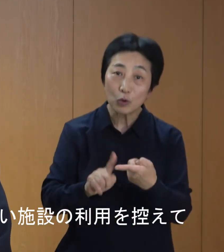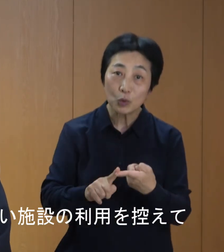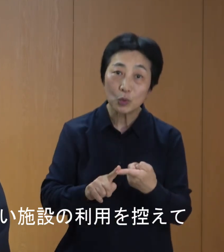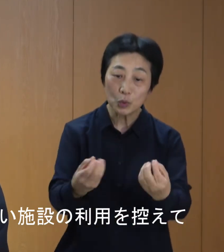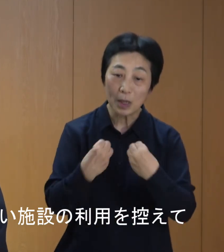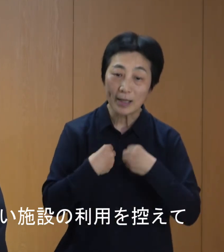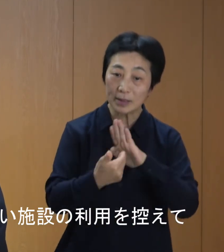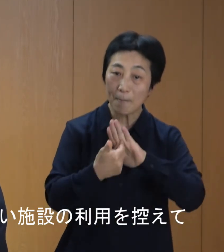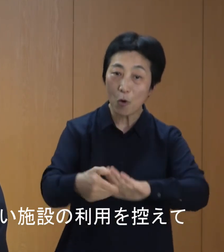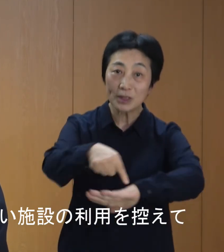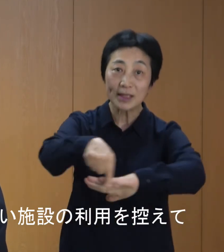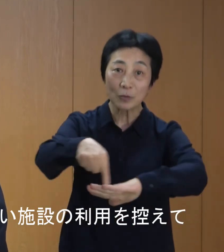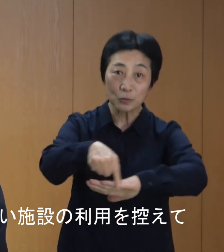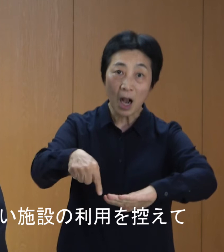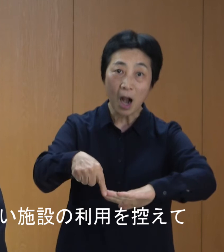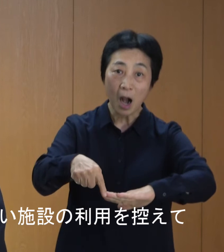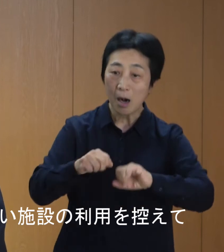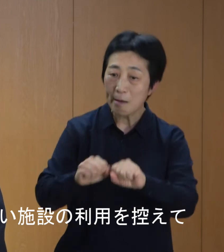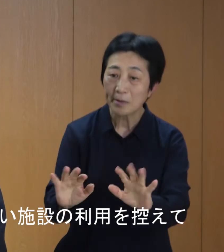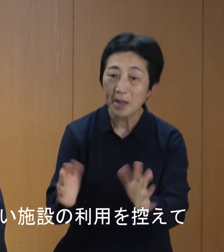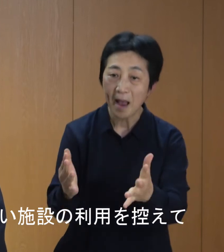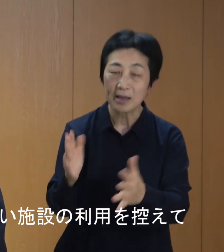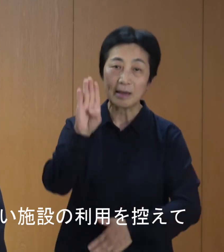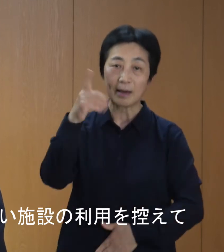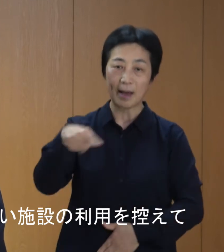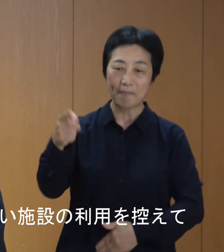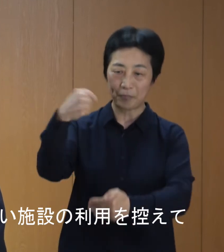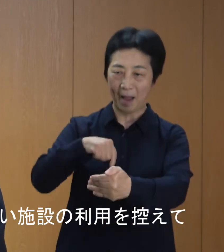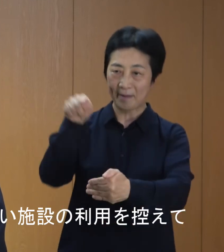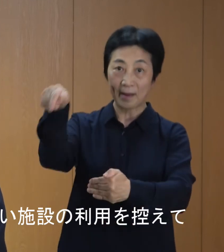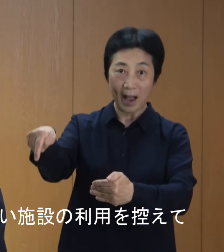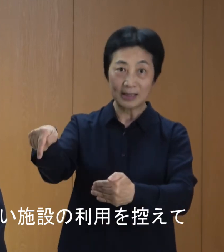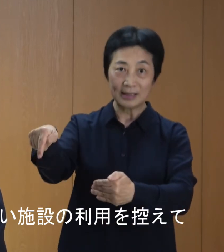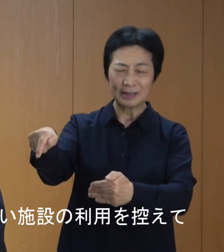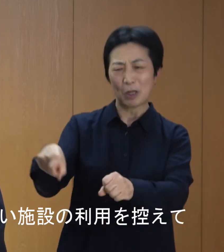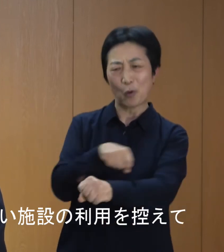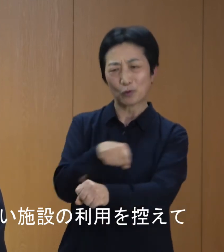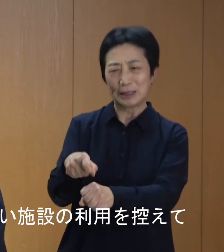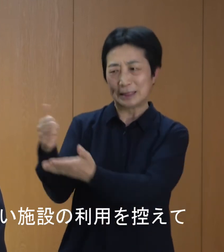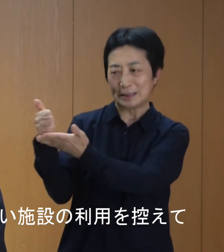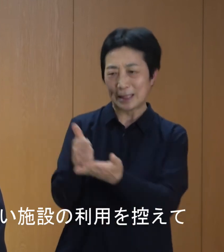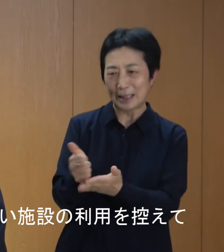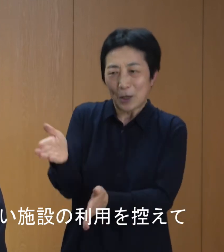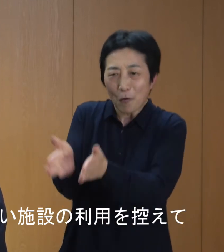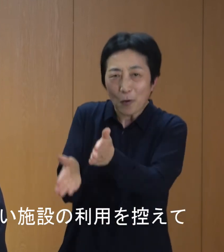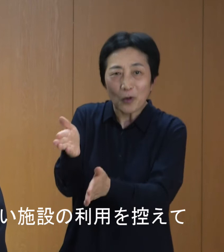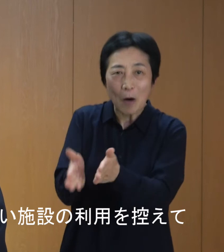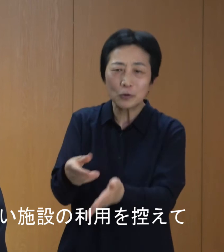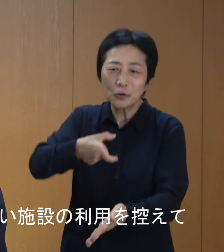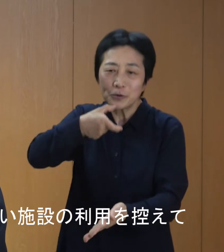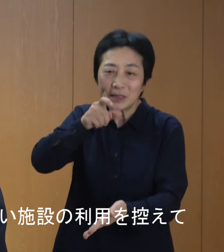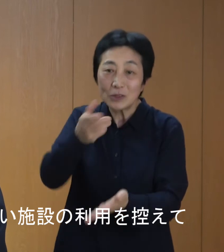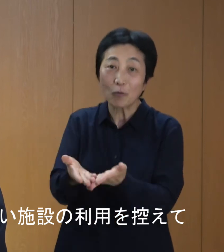ていない県内外の感染リスクの高い施設、特に接待を伴う飲食店、お酒の提